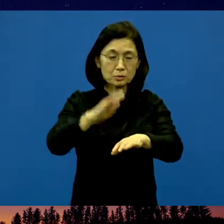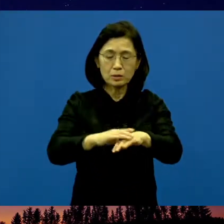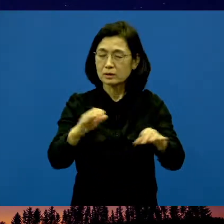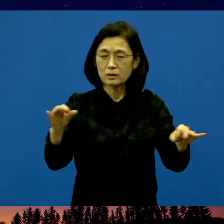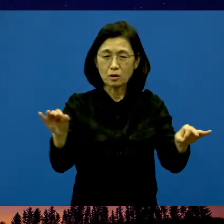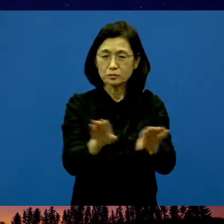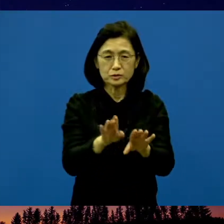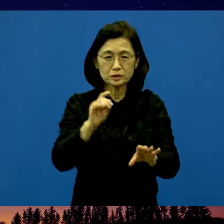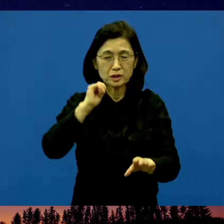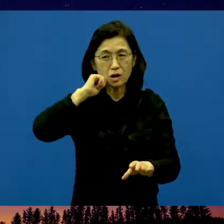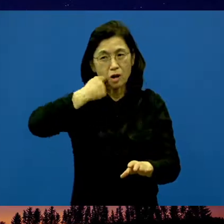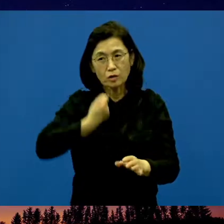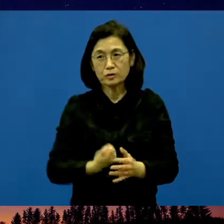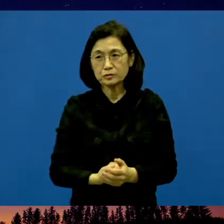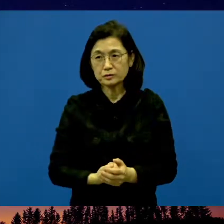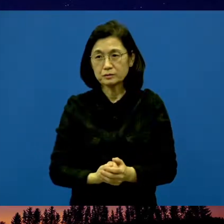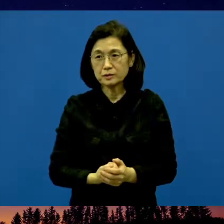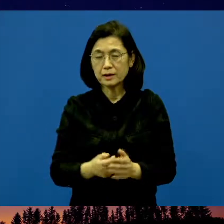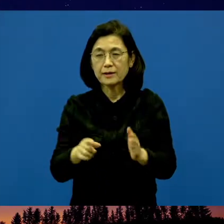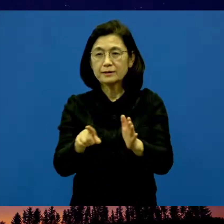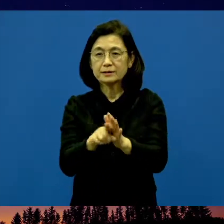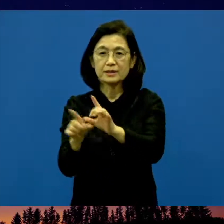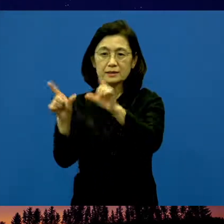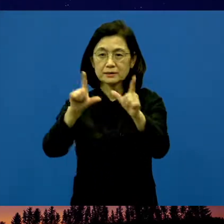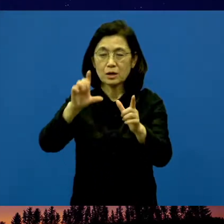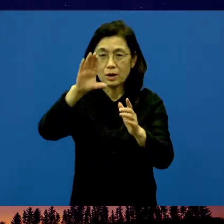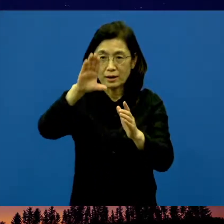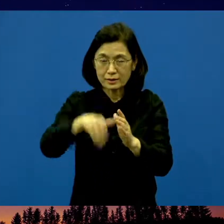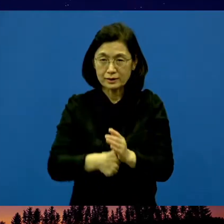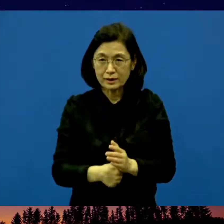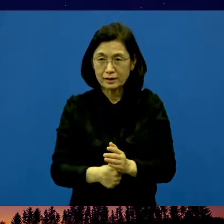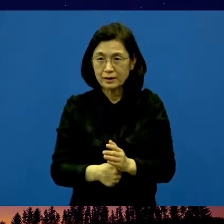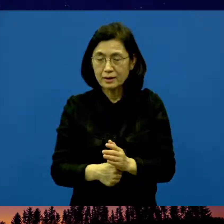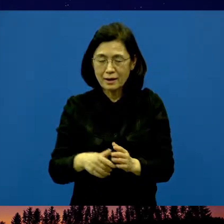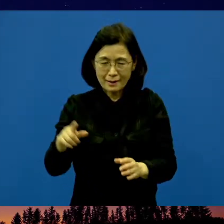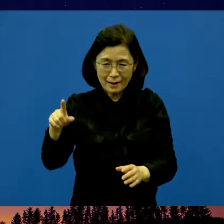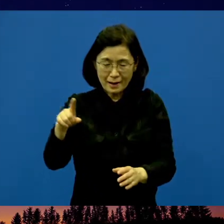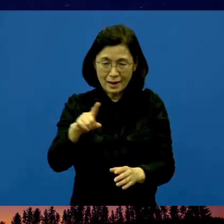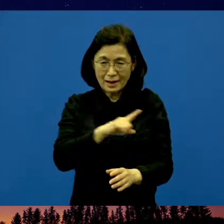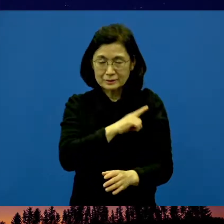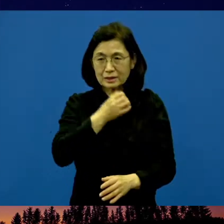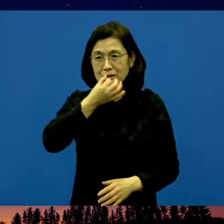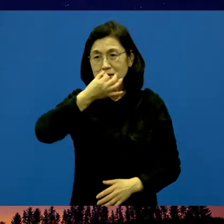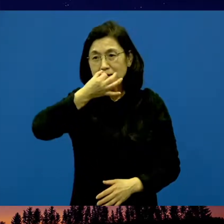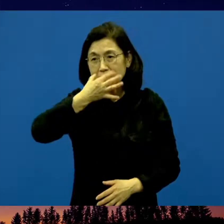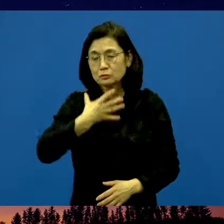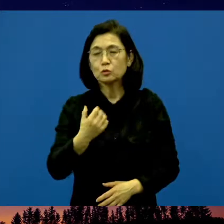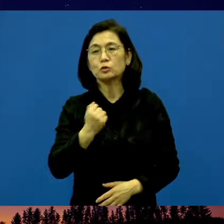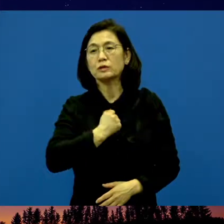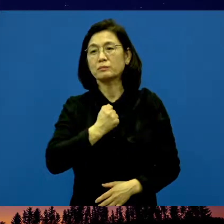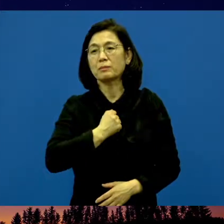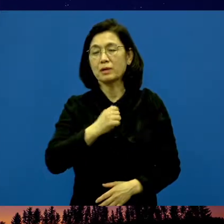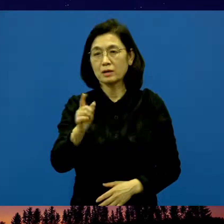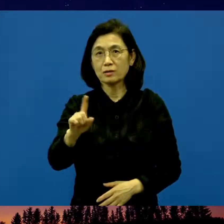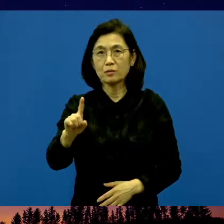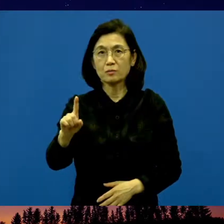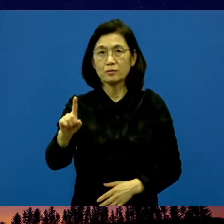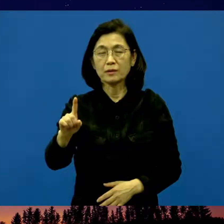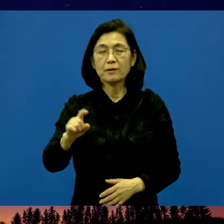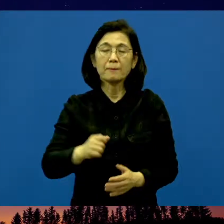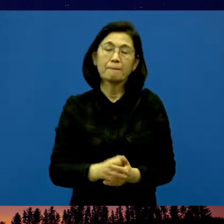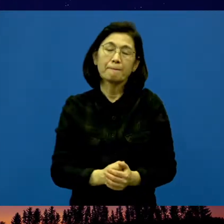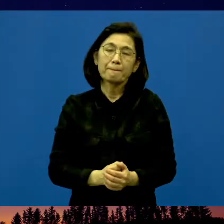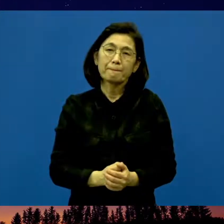것입니다. 여러분, 신앙생활을 하다 보면 무엇 때문에 가장 속상해합니까? 여러분, 신앙생활하는 동안에 가장 속상한